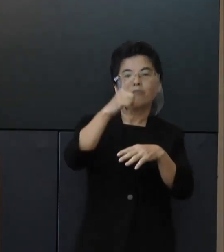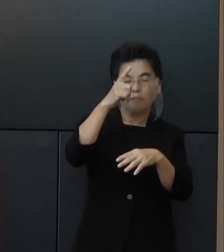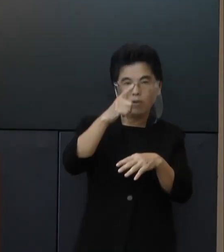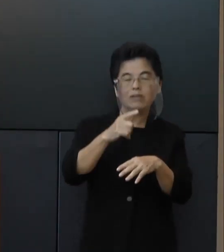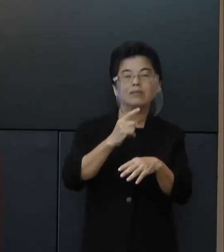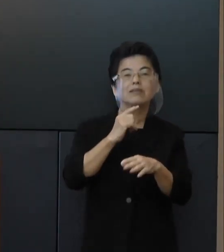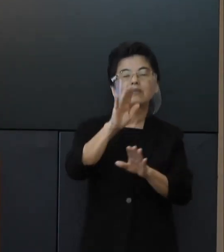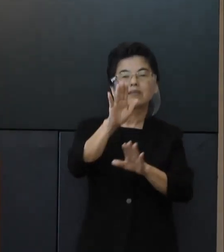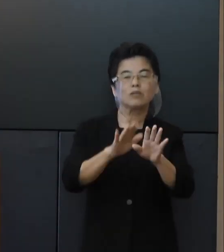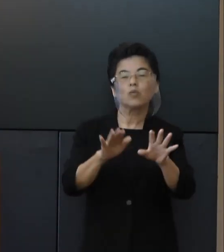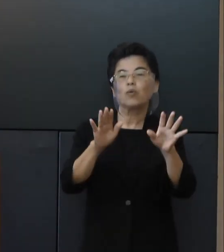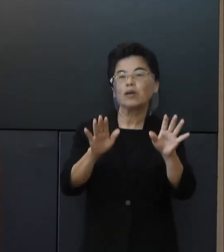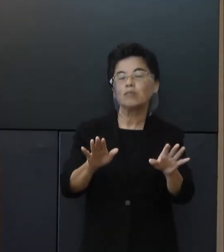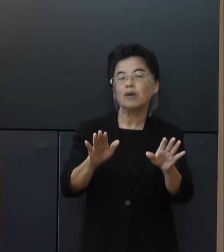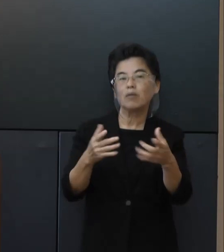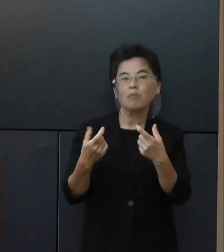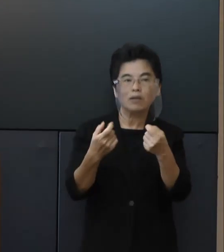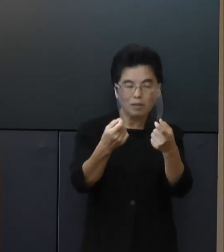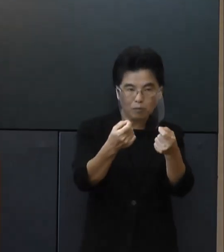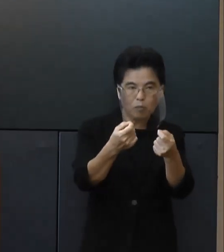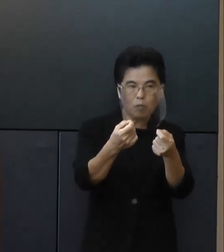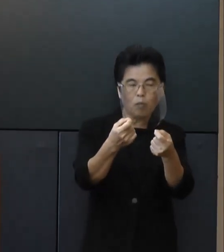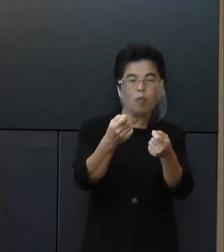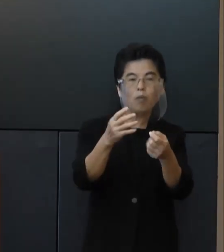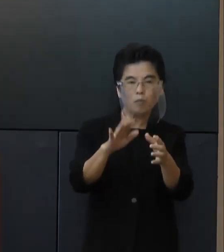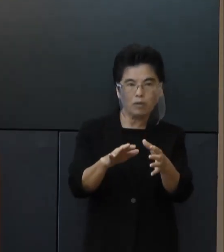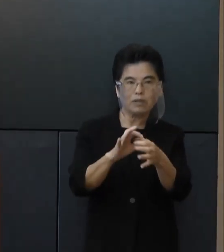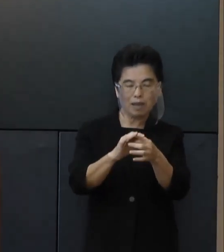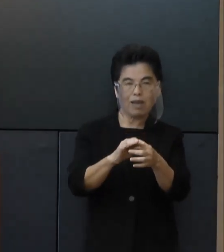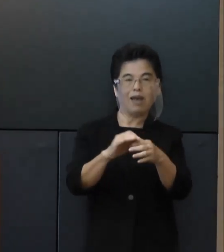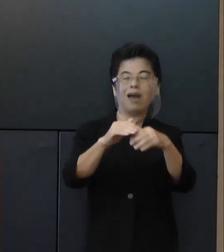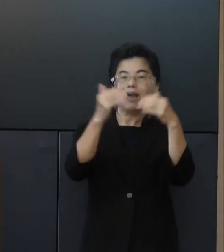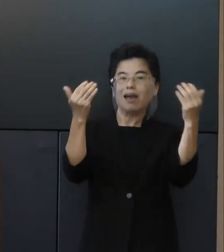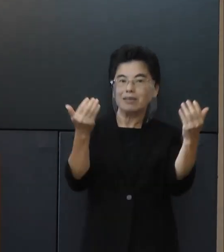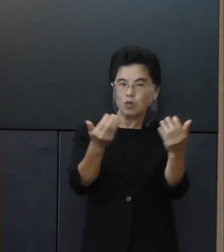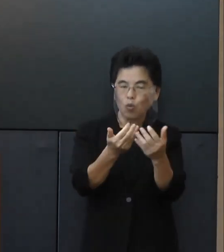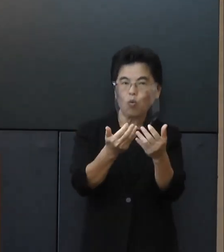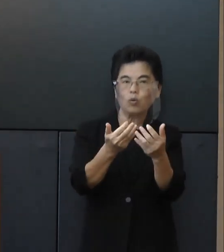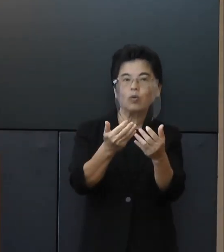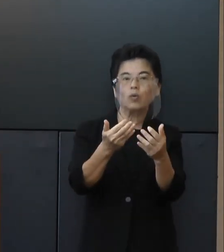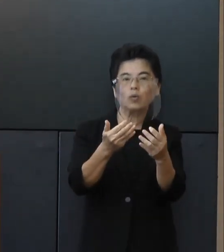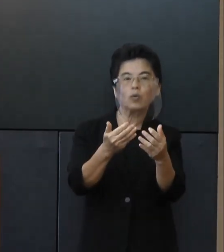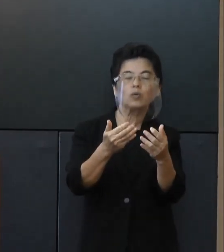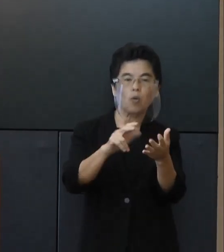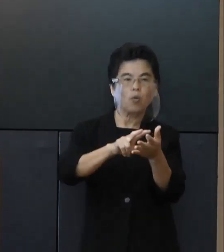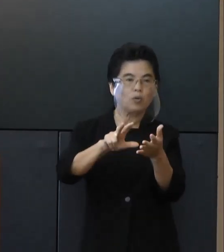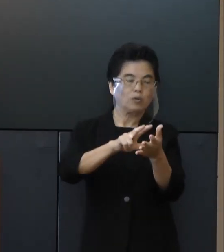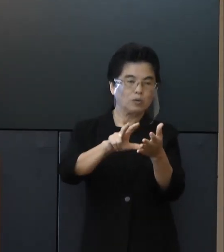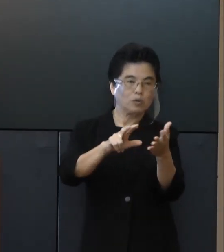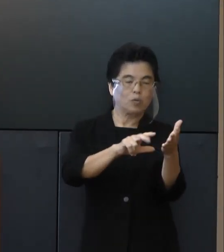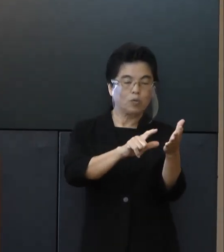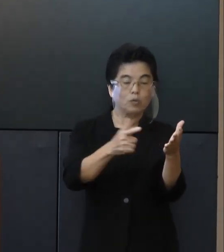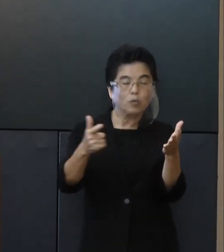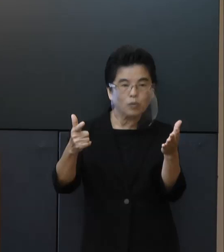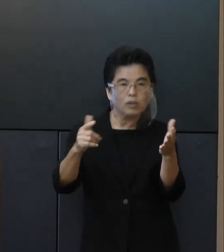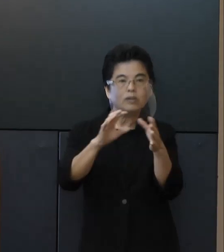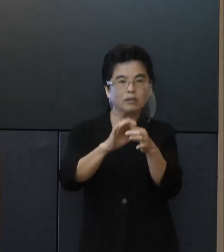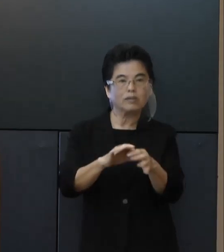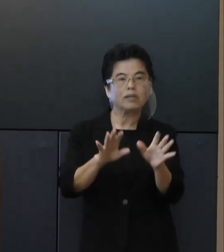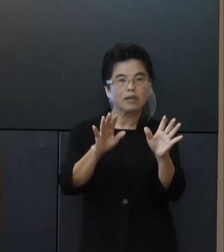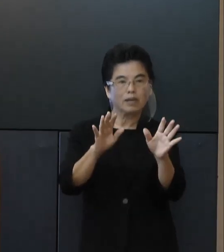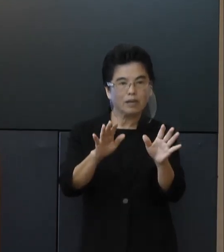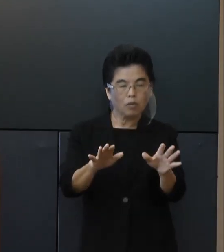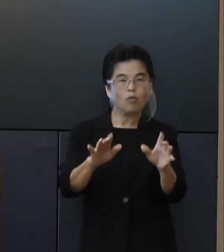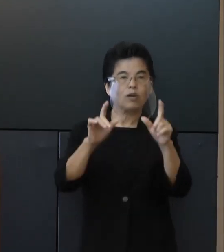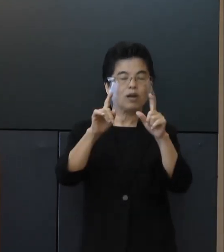現状はこれまでもその、概要と会議に付した資料などについては公開をさ